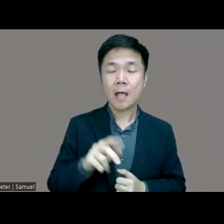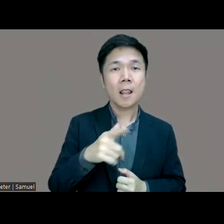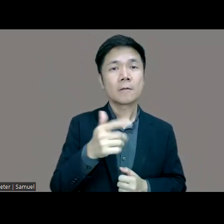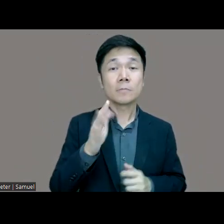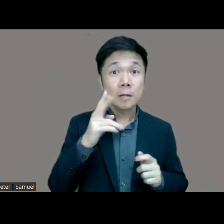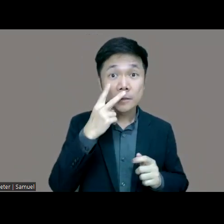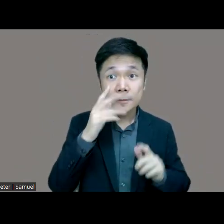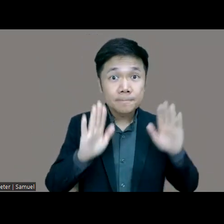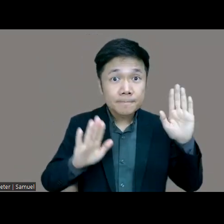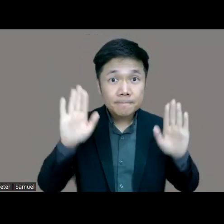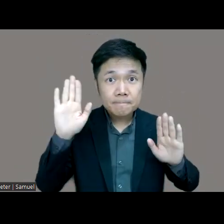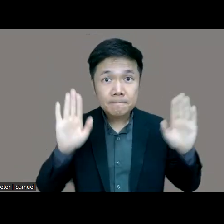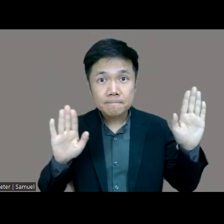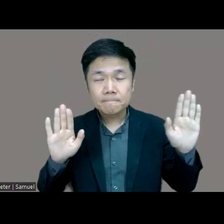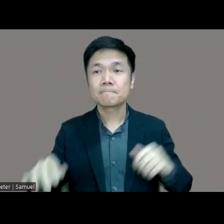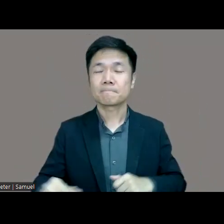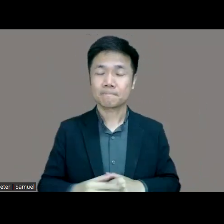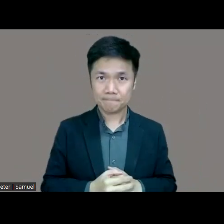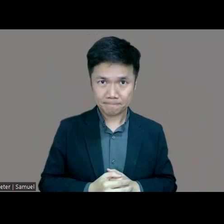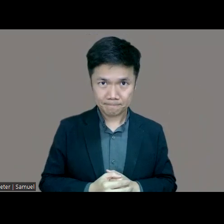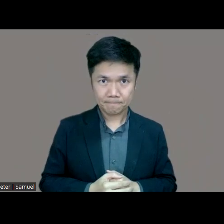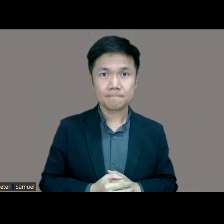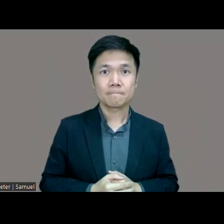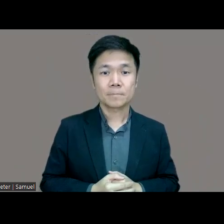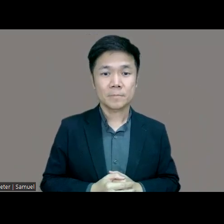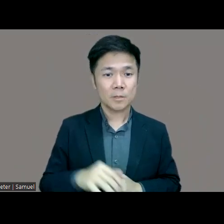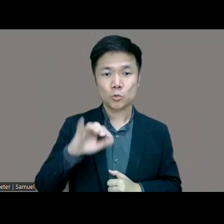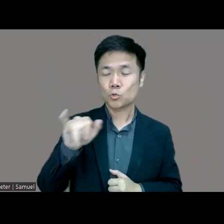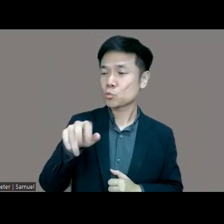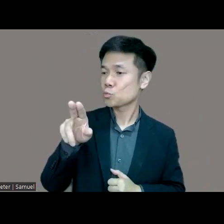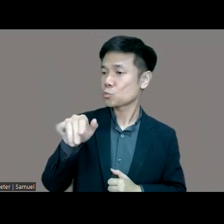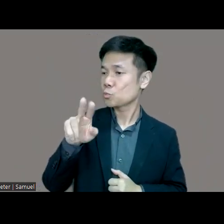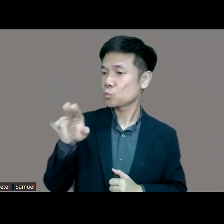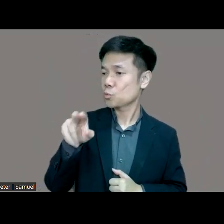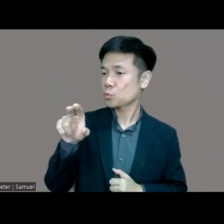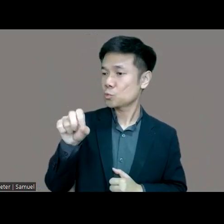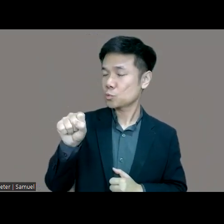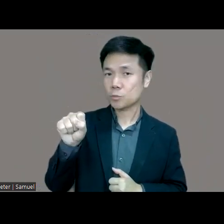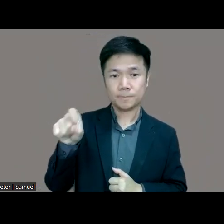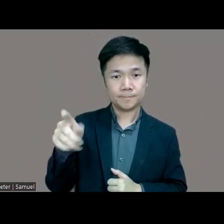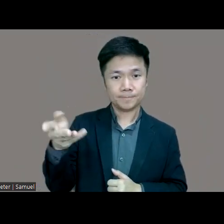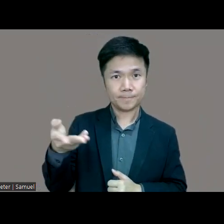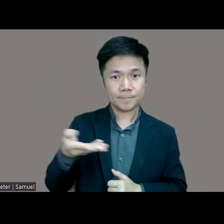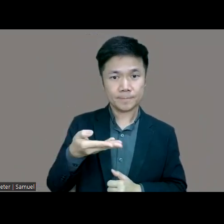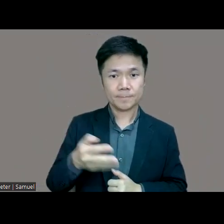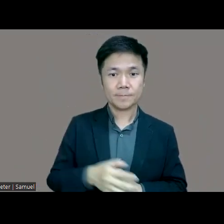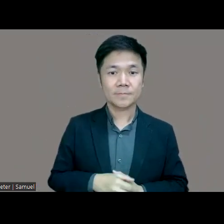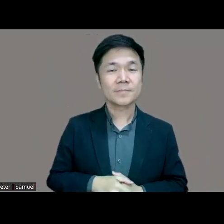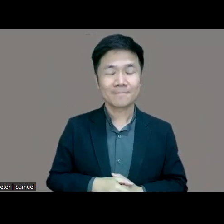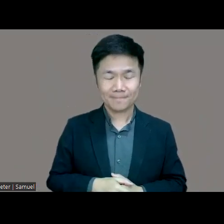Je vois qu'il y a aussi d'autres personnes qui ont levé leur main dans le temps. Aussi des questions dans le chat.